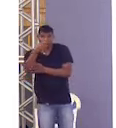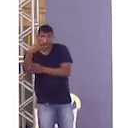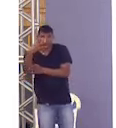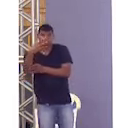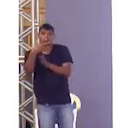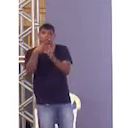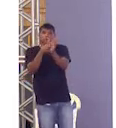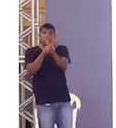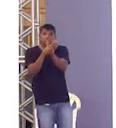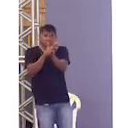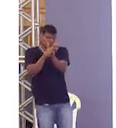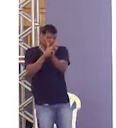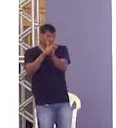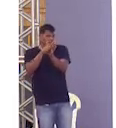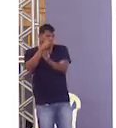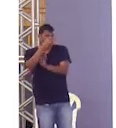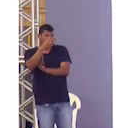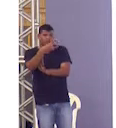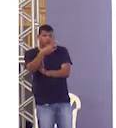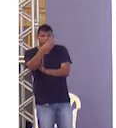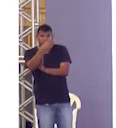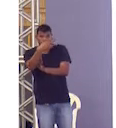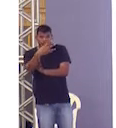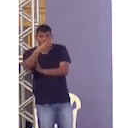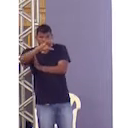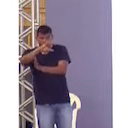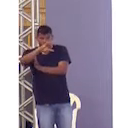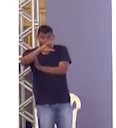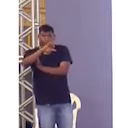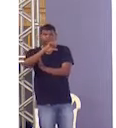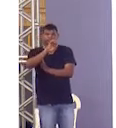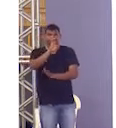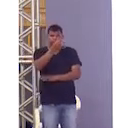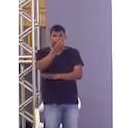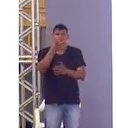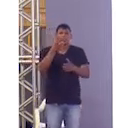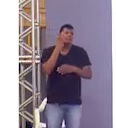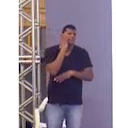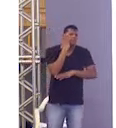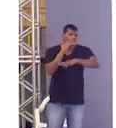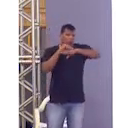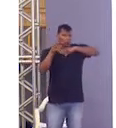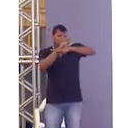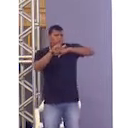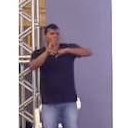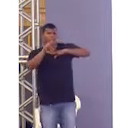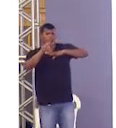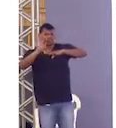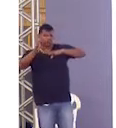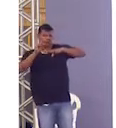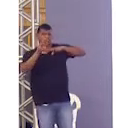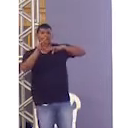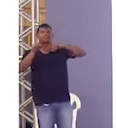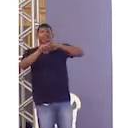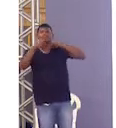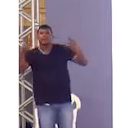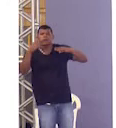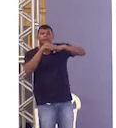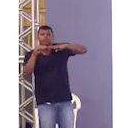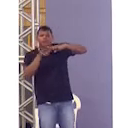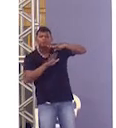subtrair o 314. Agora no denominador, o período tem quantos algarismos,